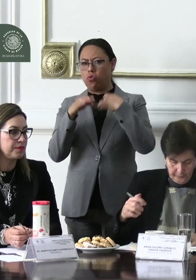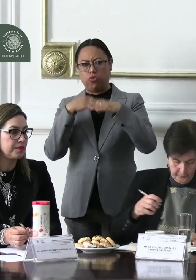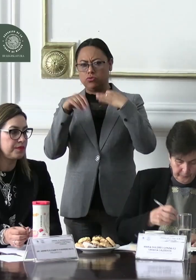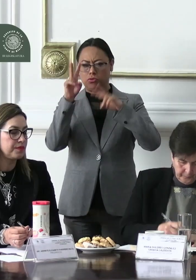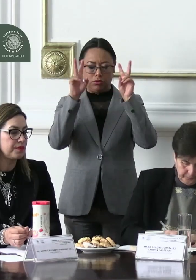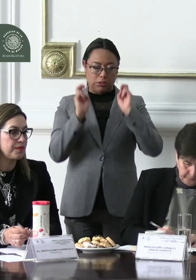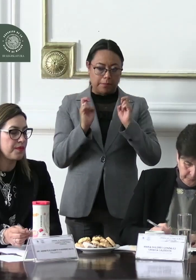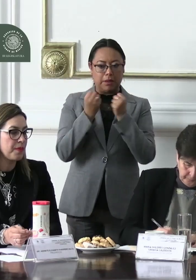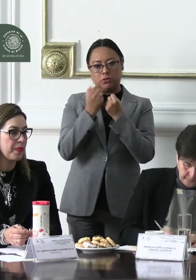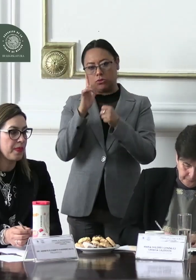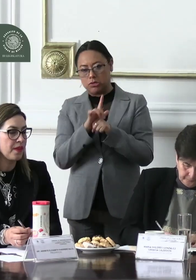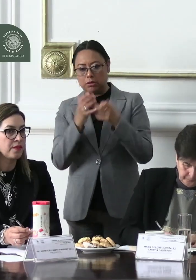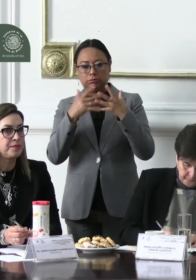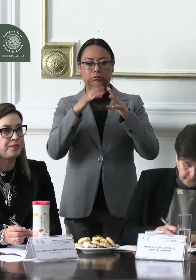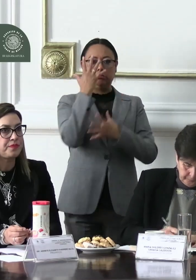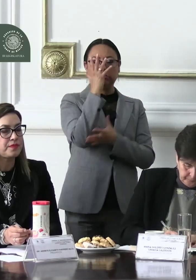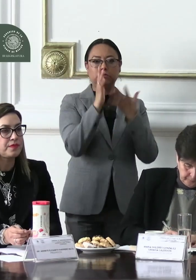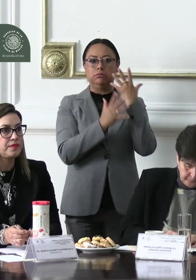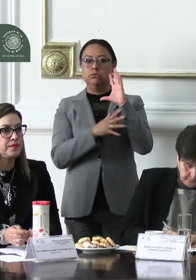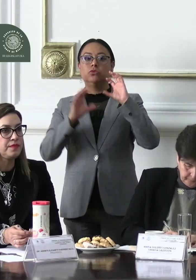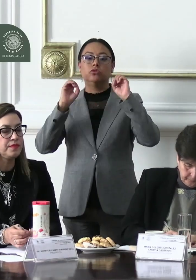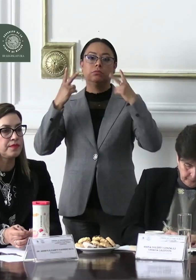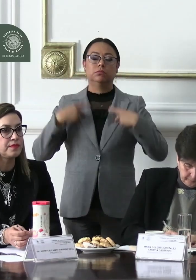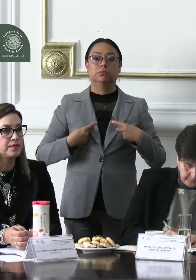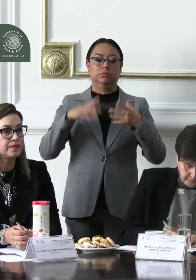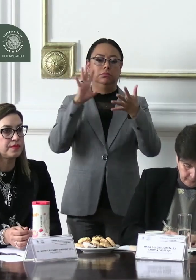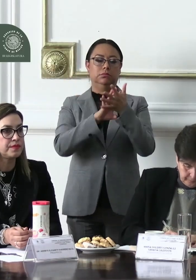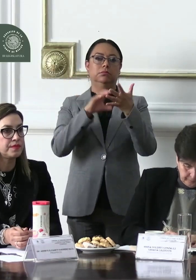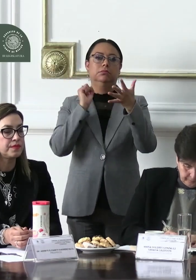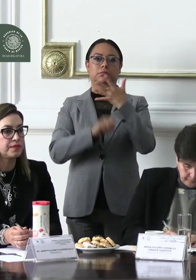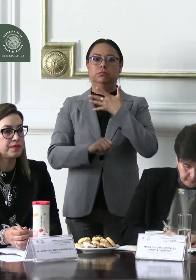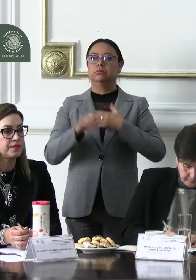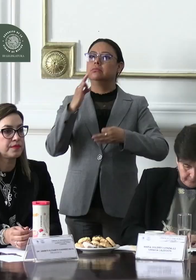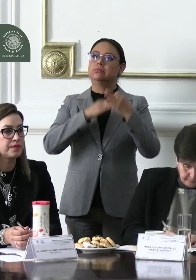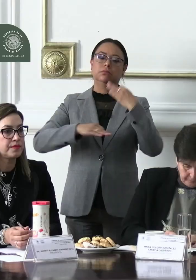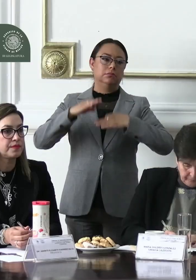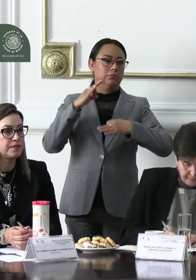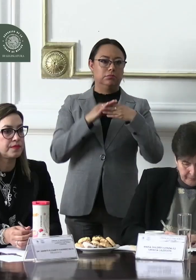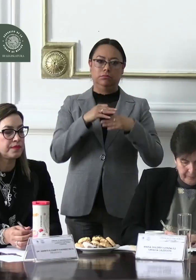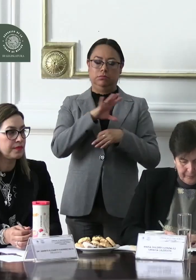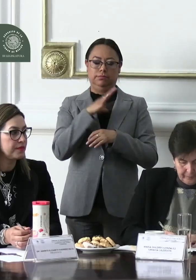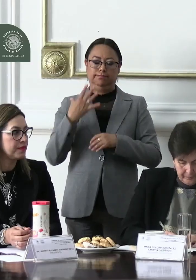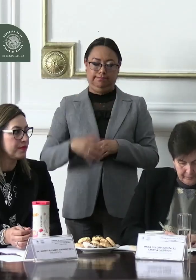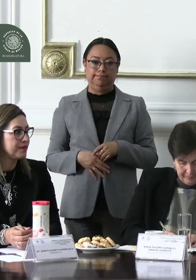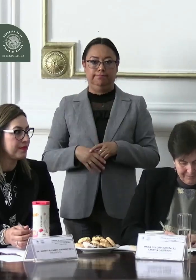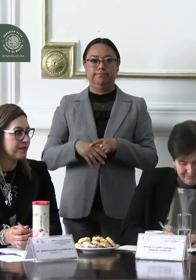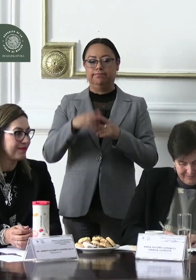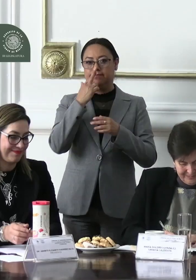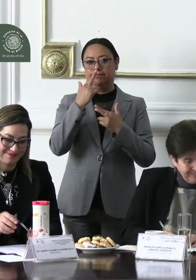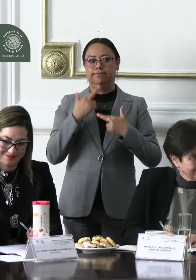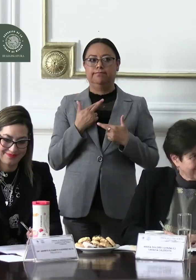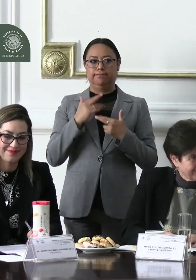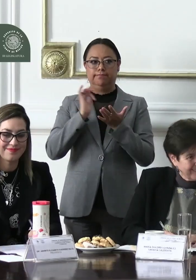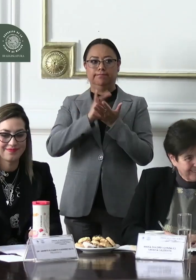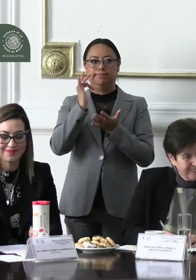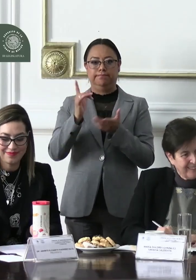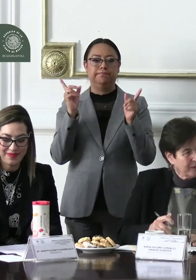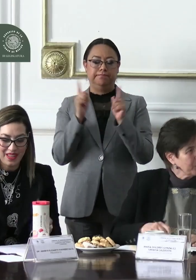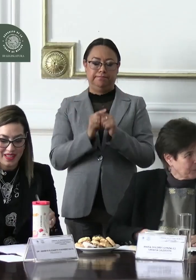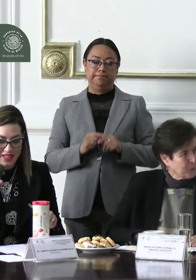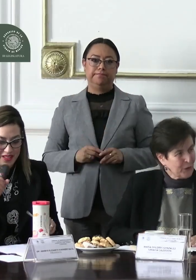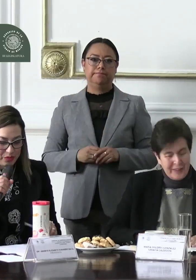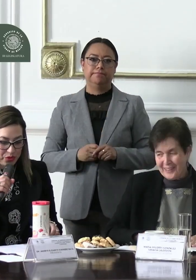el medio ambiente, ni a las personas privadas de su libertad, a nadie en lo general. Por sus respuestas, gracias. Es cuanto,